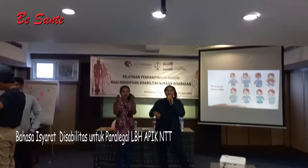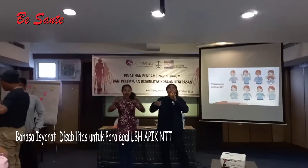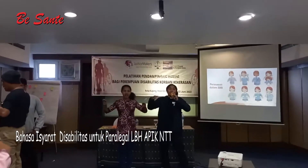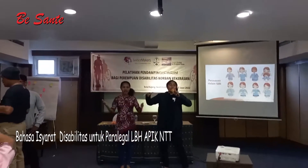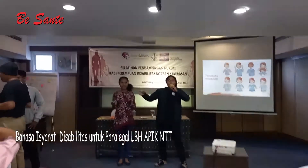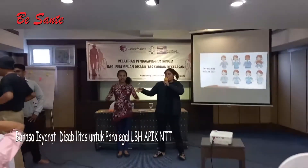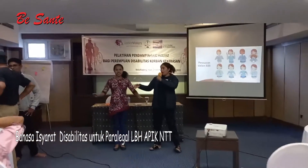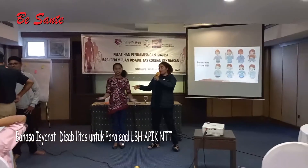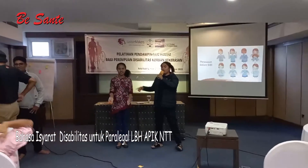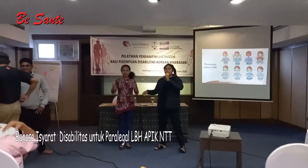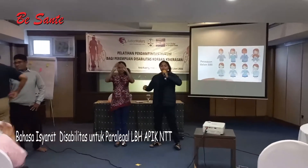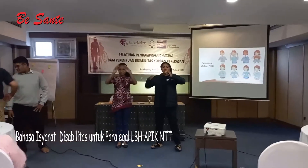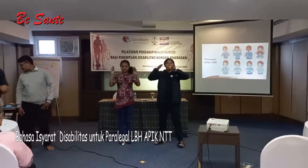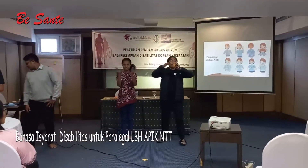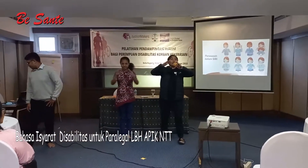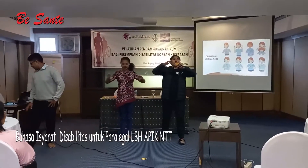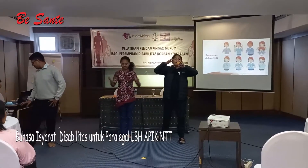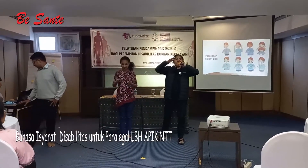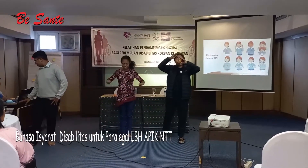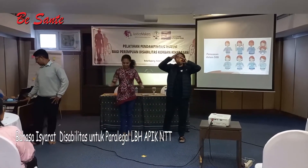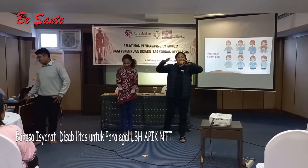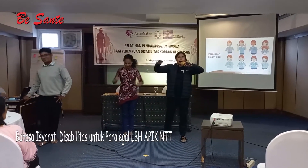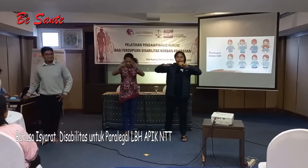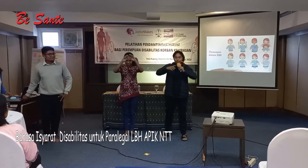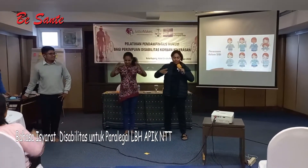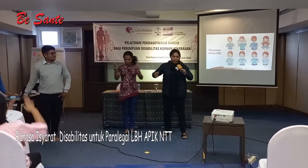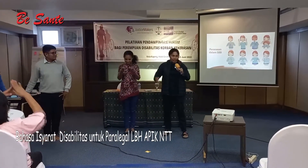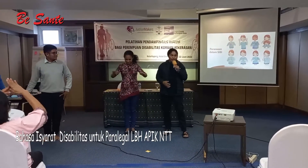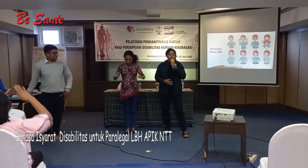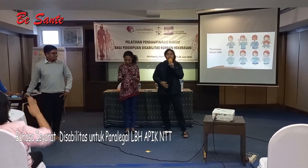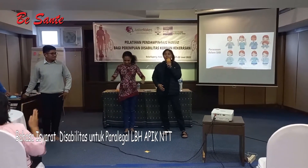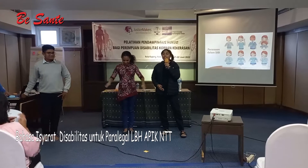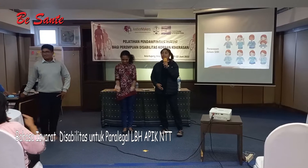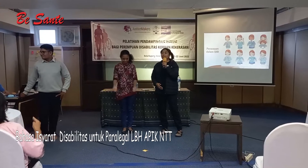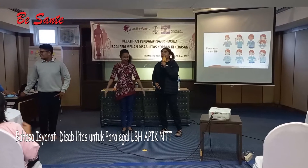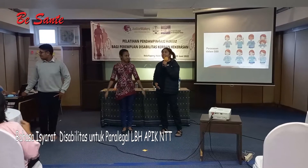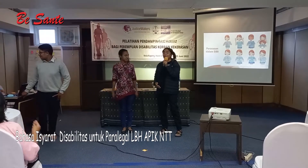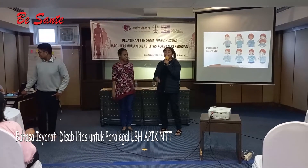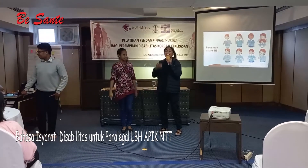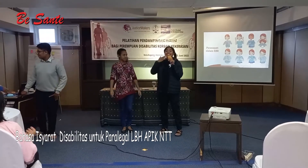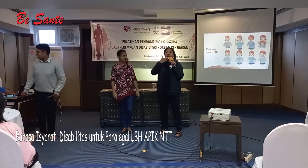Oh, dia mau kasih tahu itu Natal. Pohon Natal. Berarti selamat Natal Kirman.